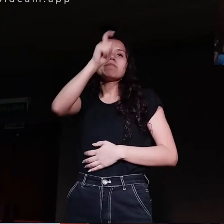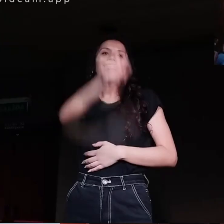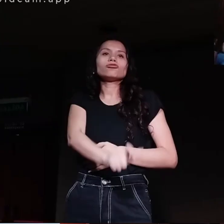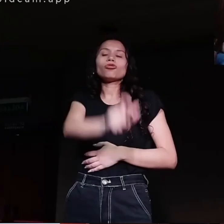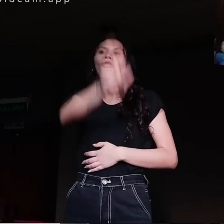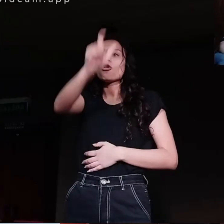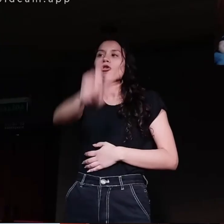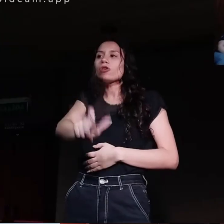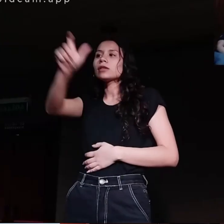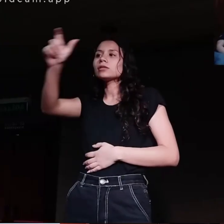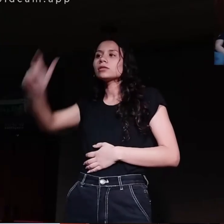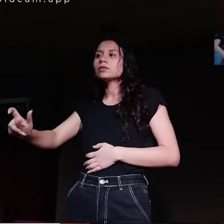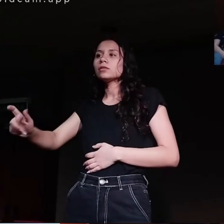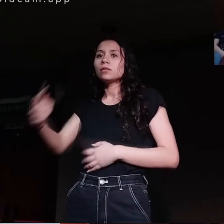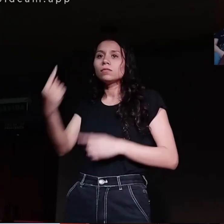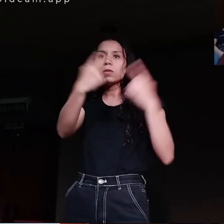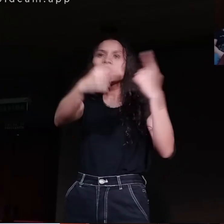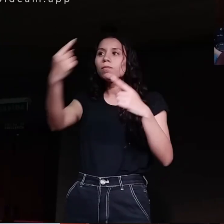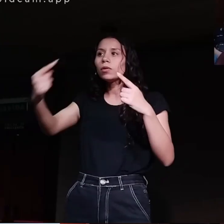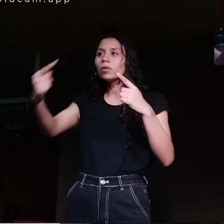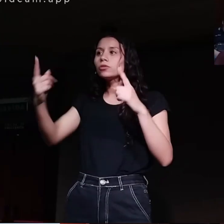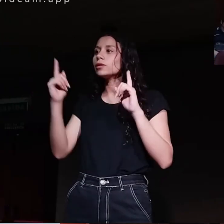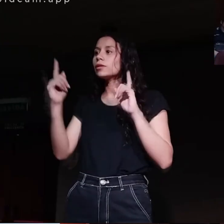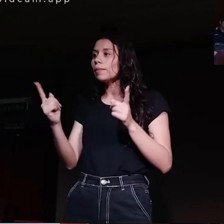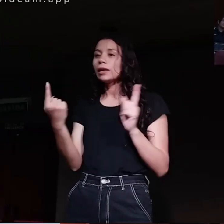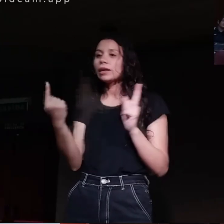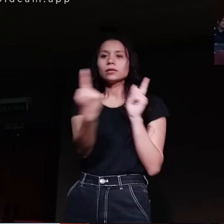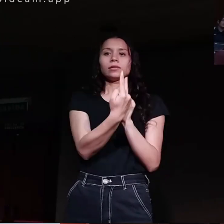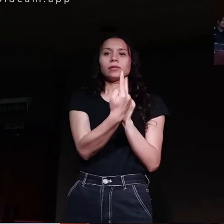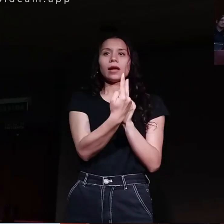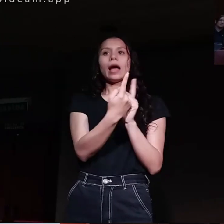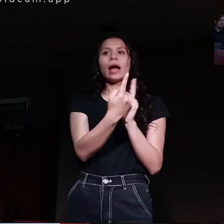de acompañarlas, entonces estar al lado de las